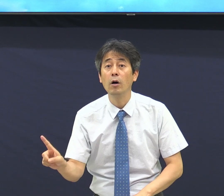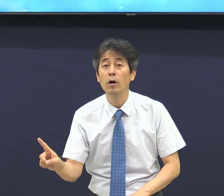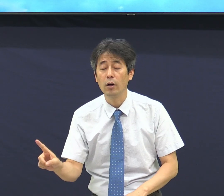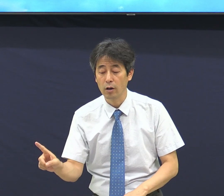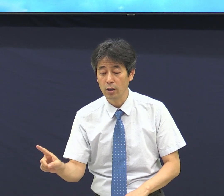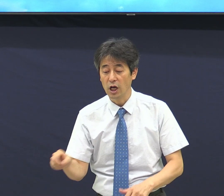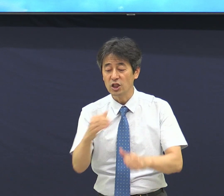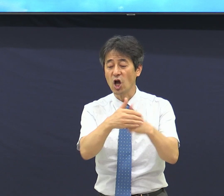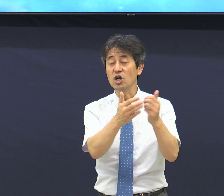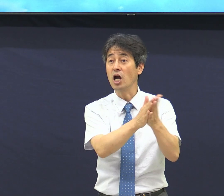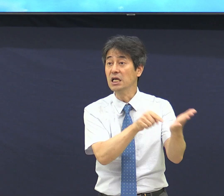이제는